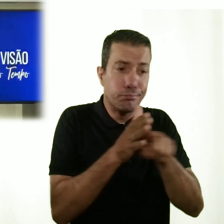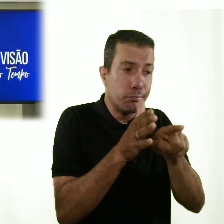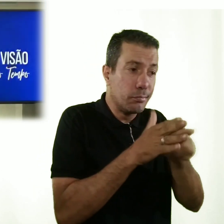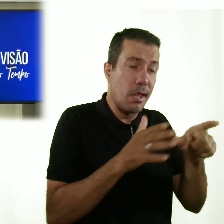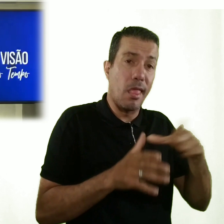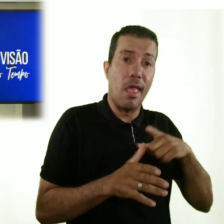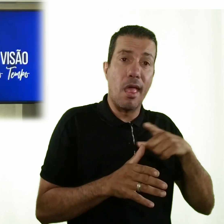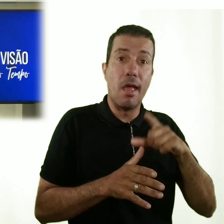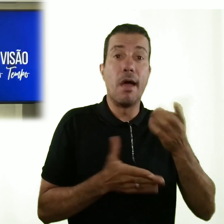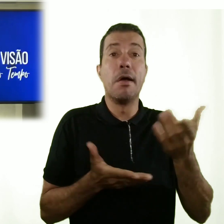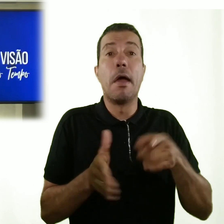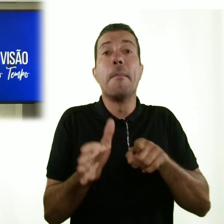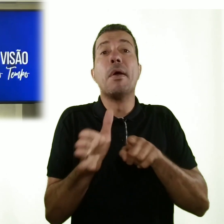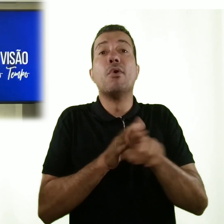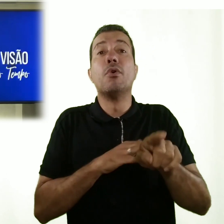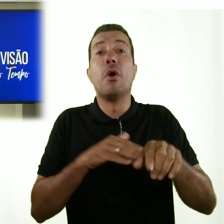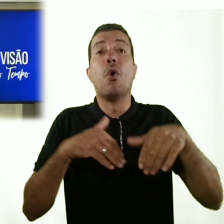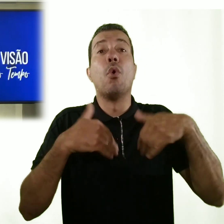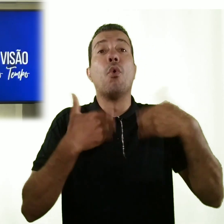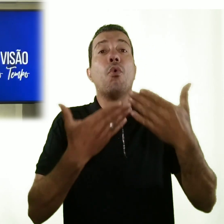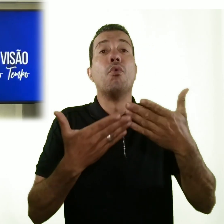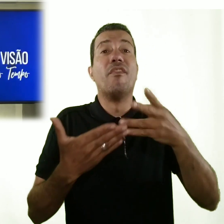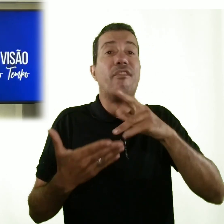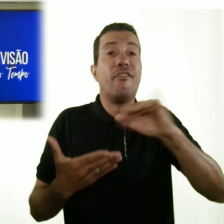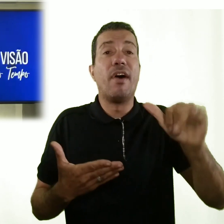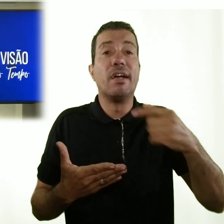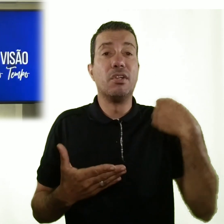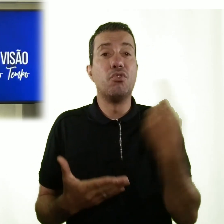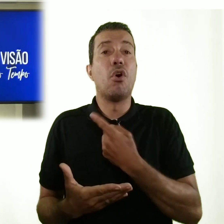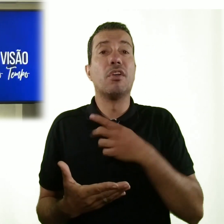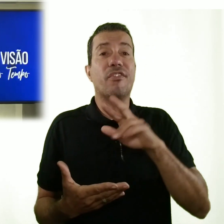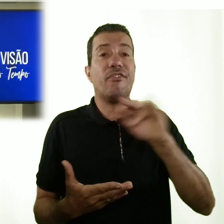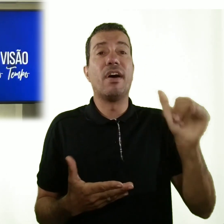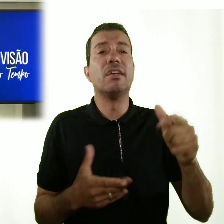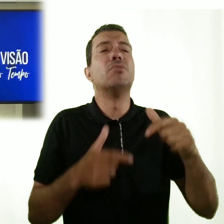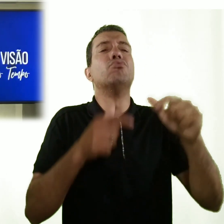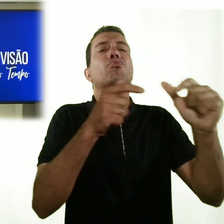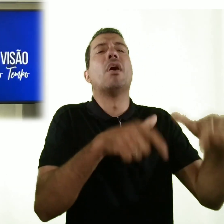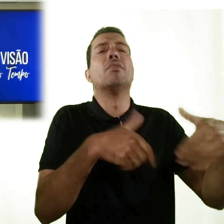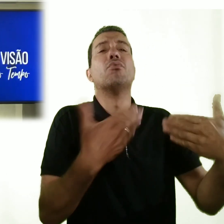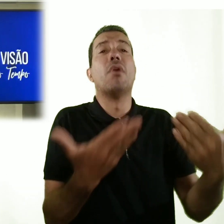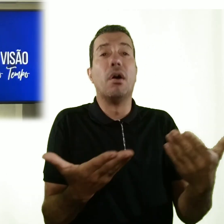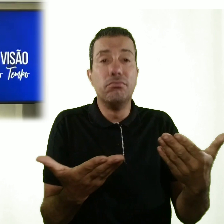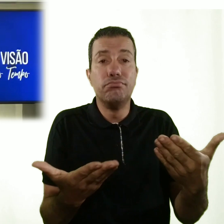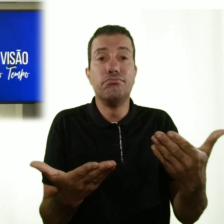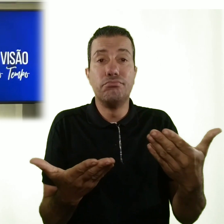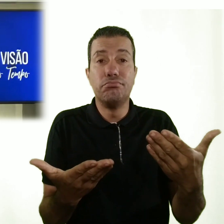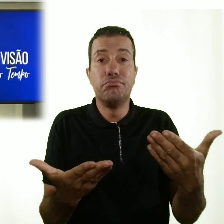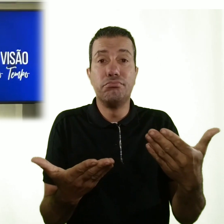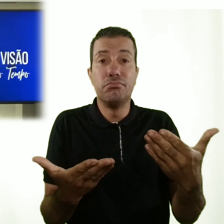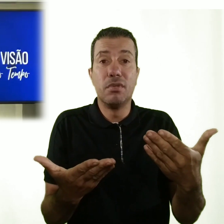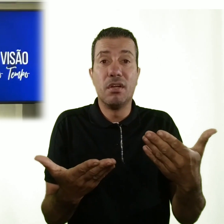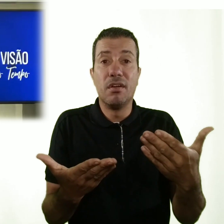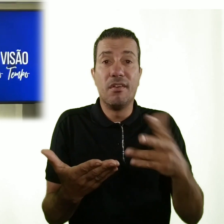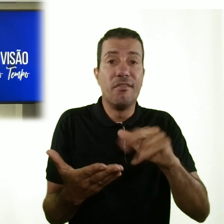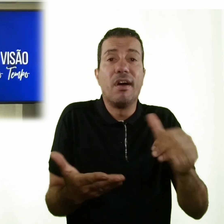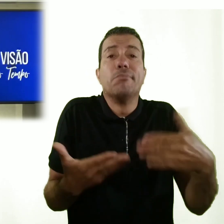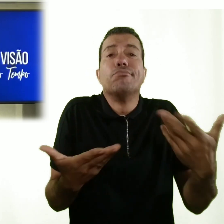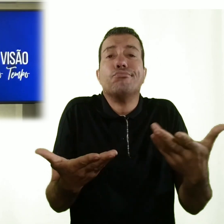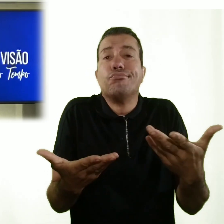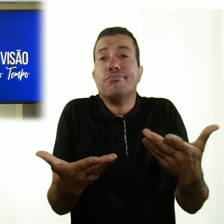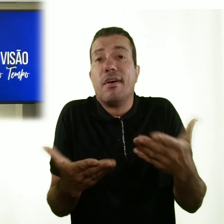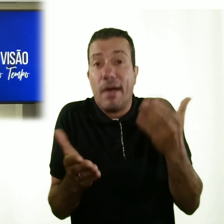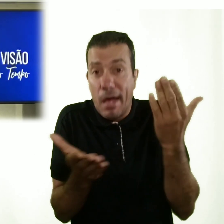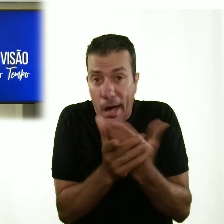a pergunta é a seguinte: para onde vamos? Para onde vamos? Onde isso vai nos levar? Vai